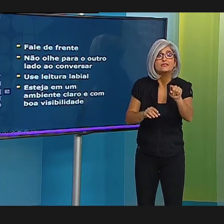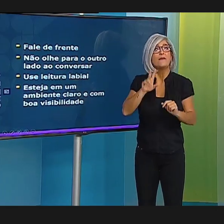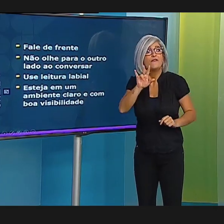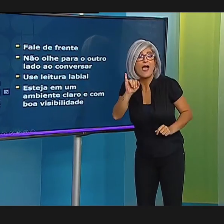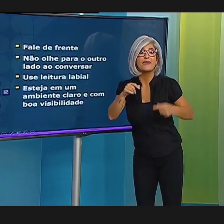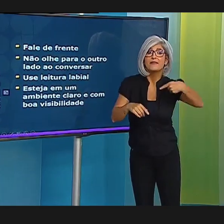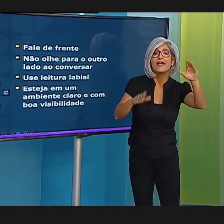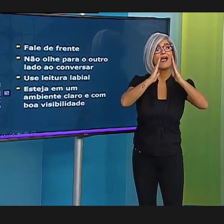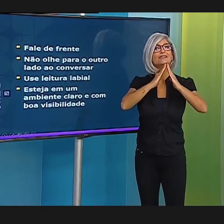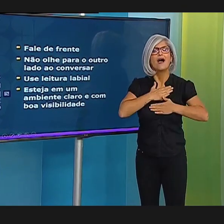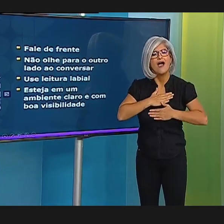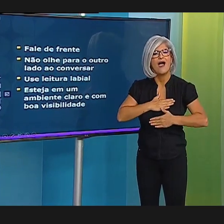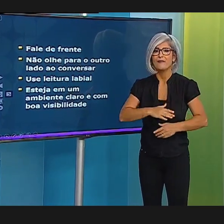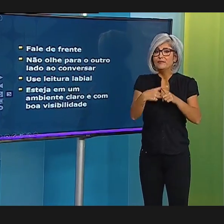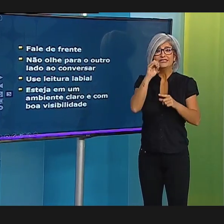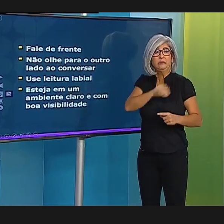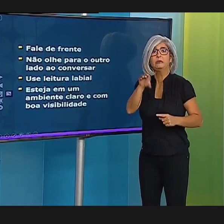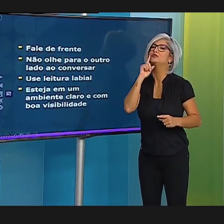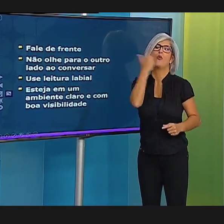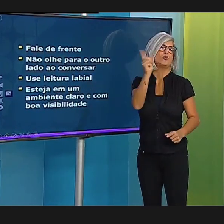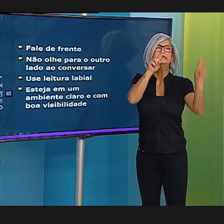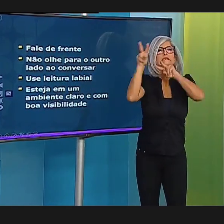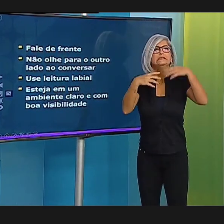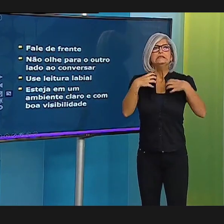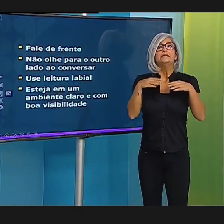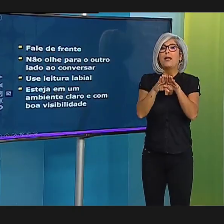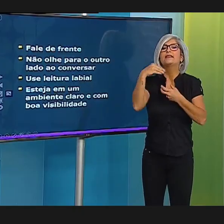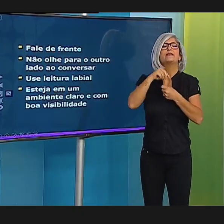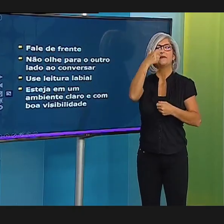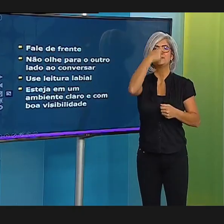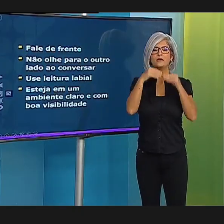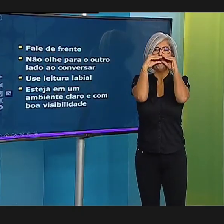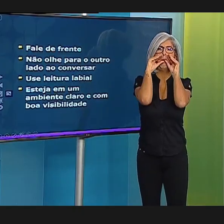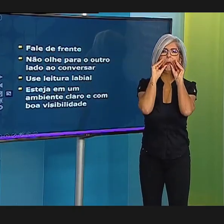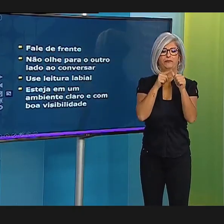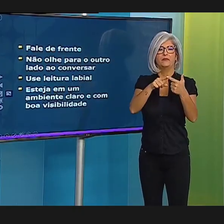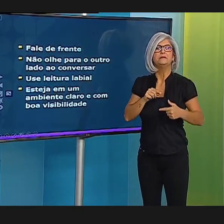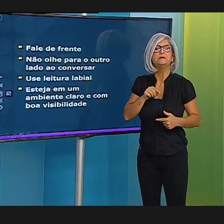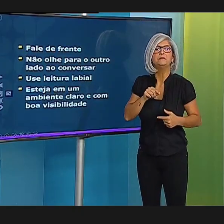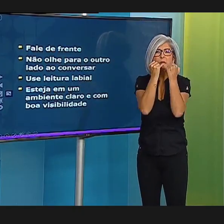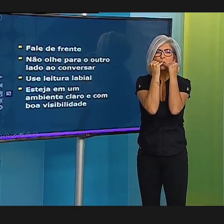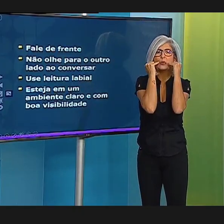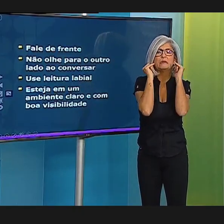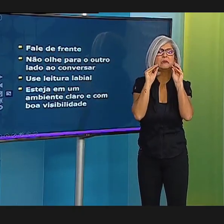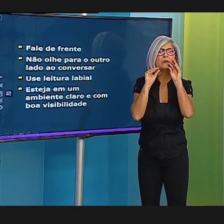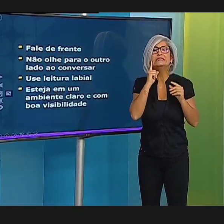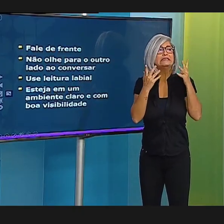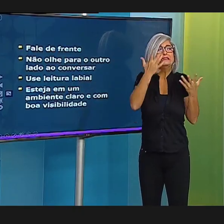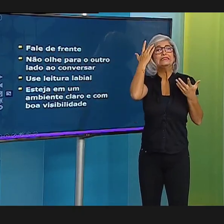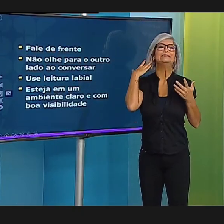sim de forma pausada para que o surdo, ou sujeito surdo, consiga compreender com bastante calma, pois a movimentação da boca de forma acelerada pode atrapalhar a comunicação, sobretudo quando uma pessoa